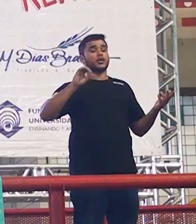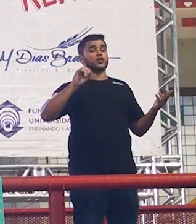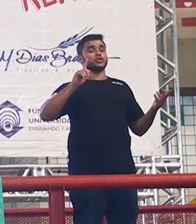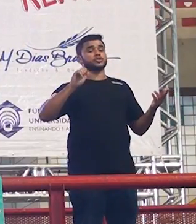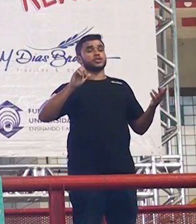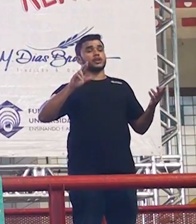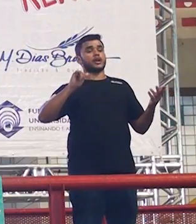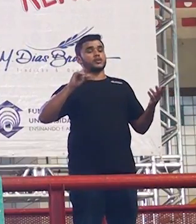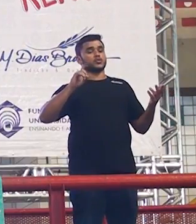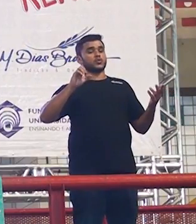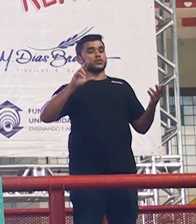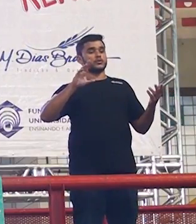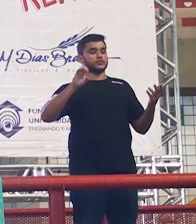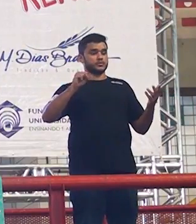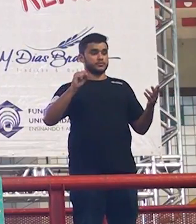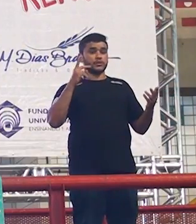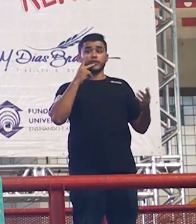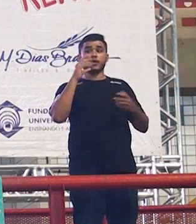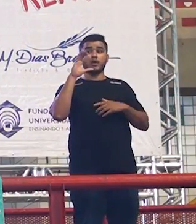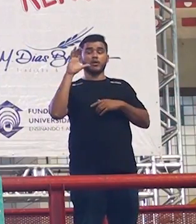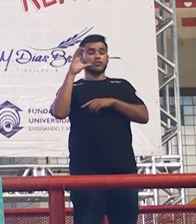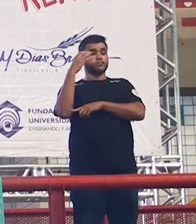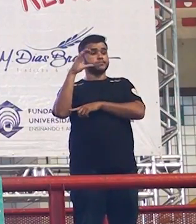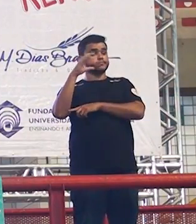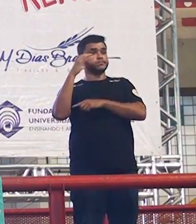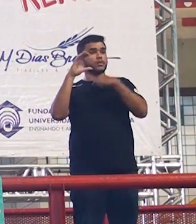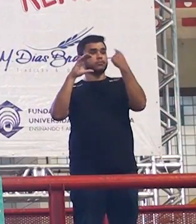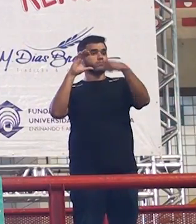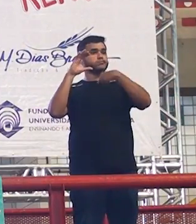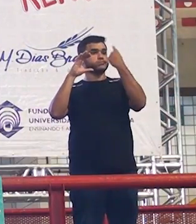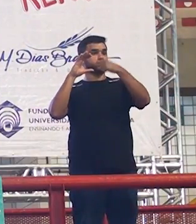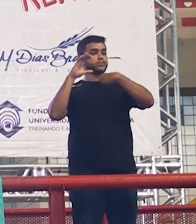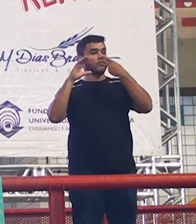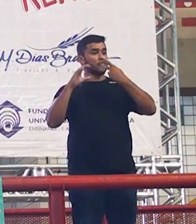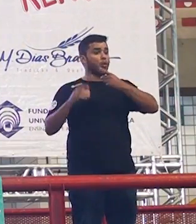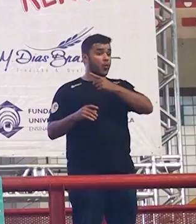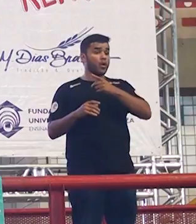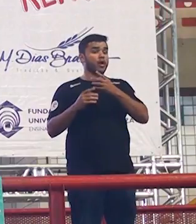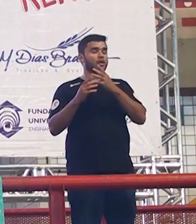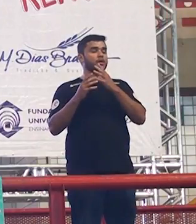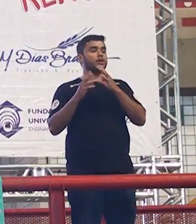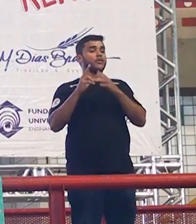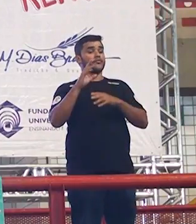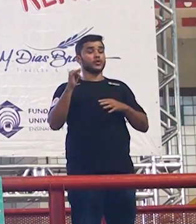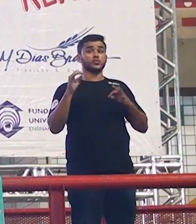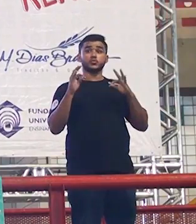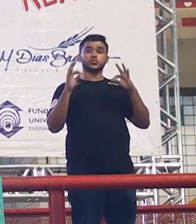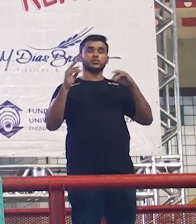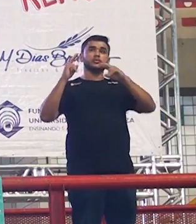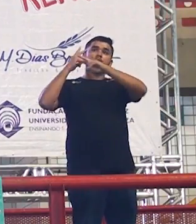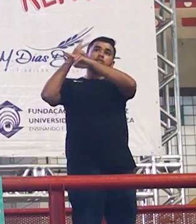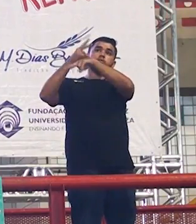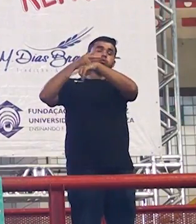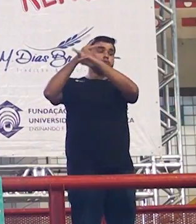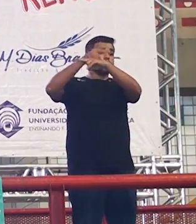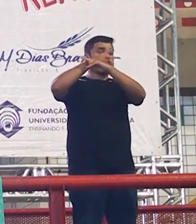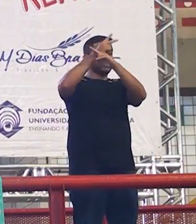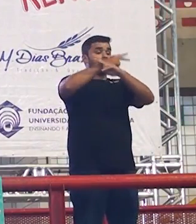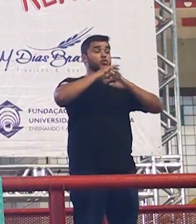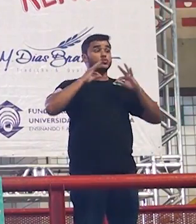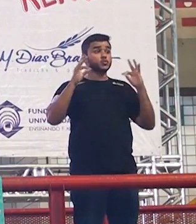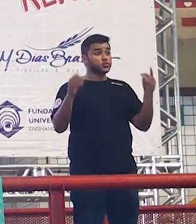aerogeradores. As moléculas do ar atmosférico, as moléculas dos gases que compõem